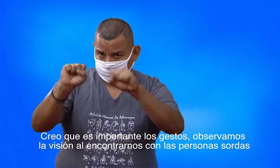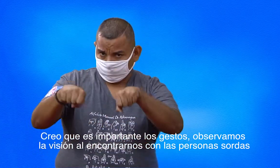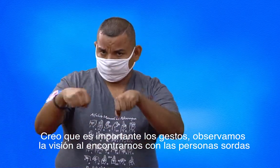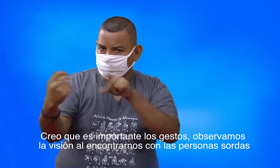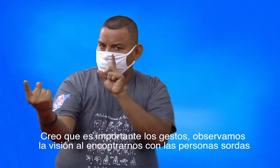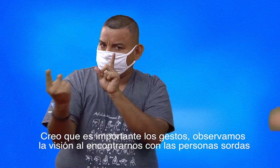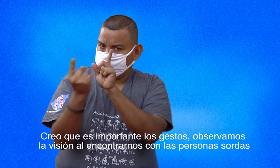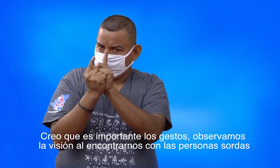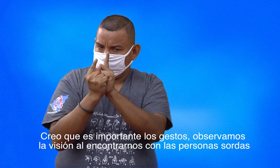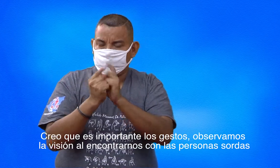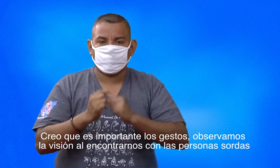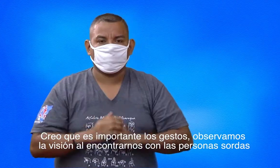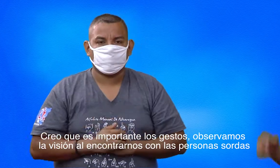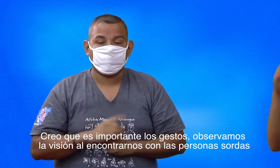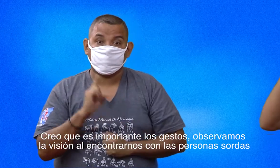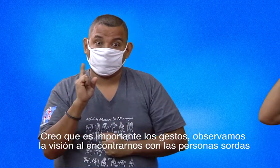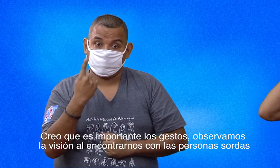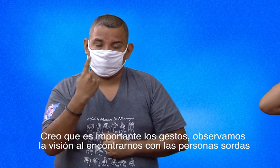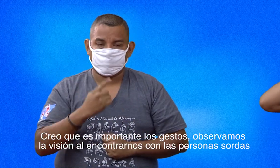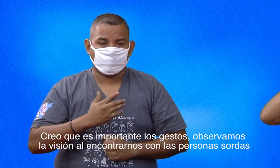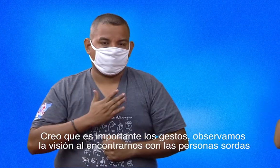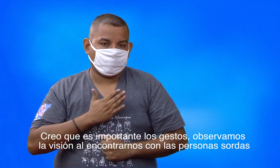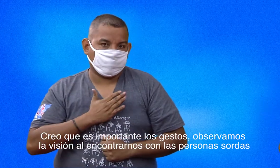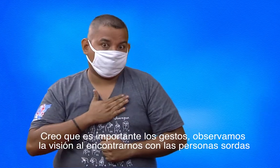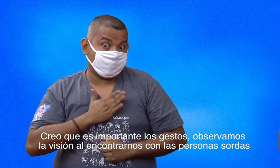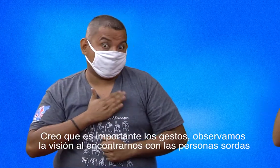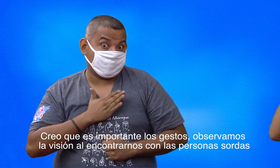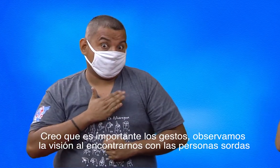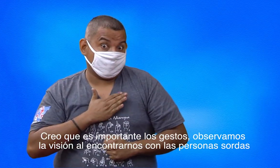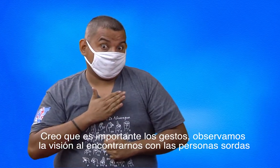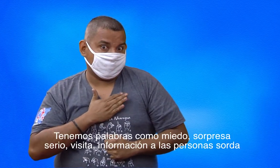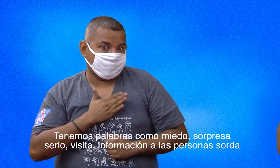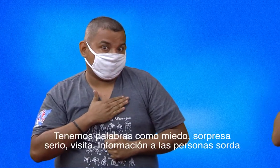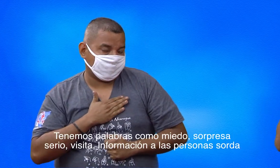Observamos la visión al encontrarnos con la persona sorda.